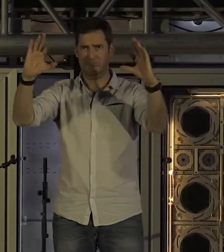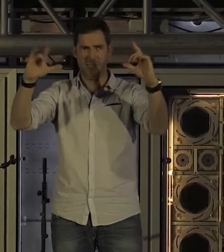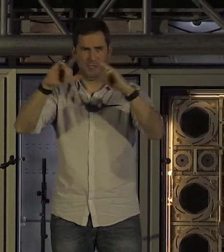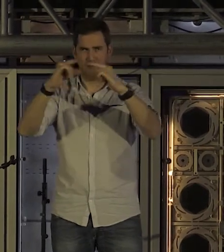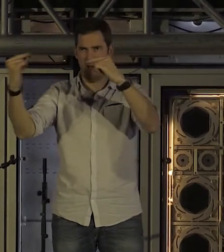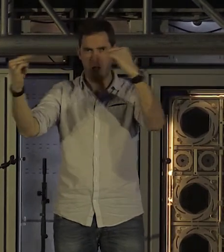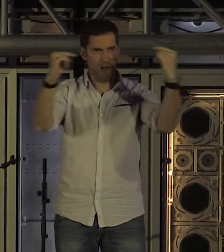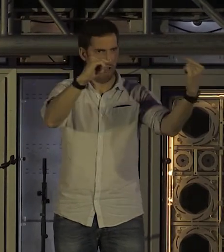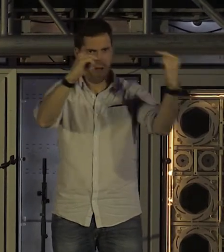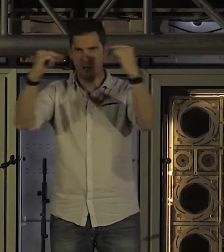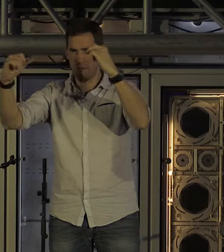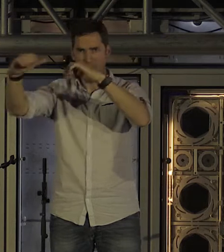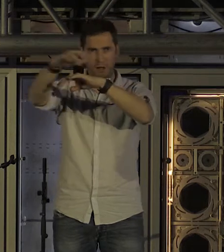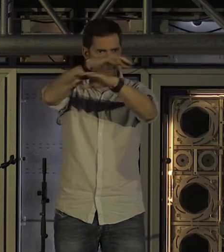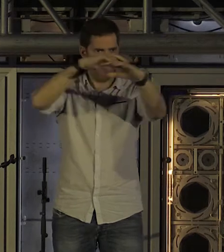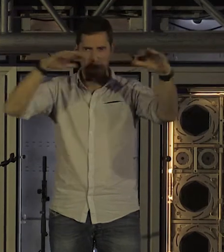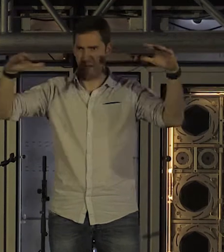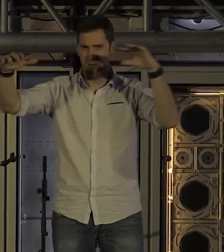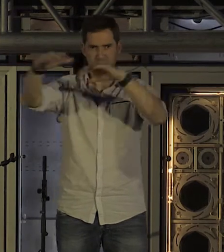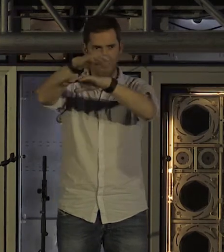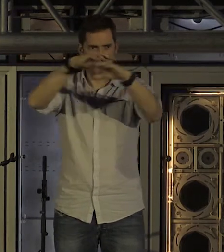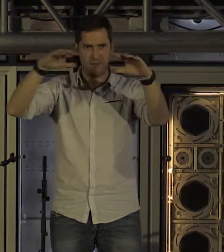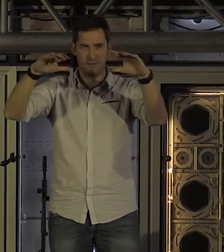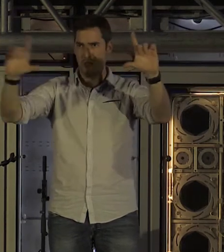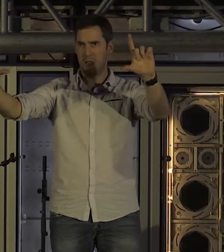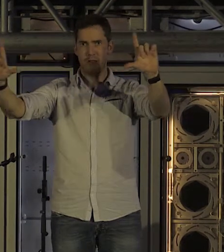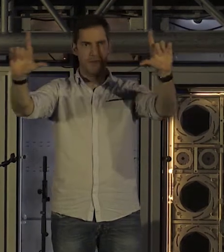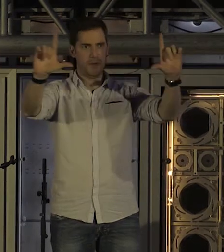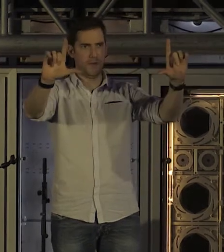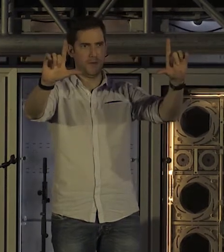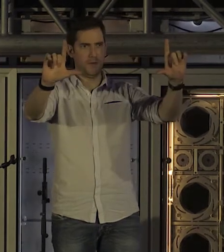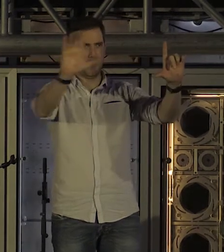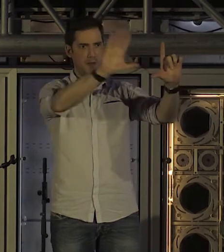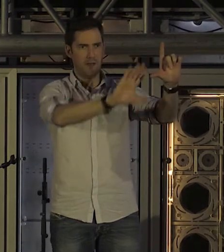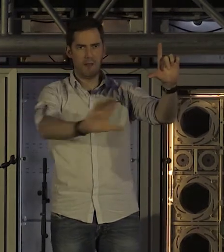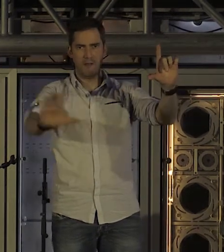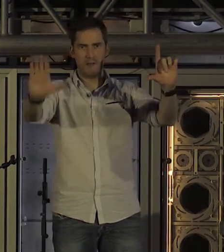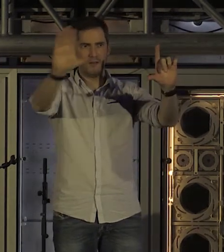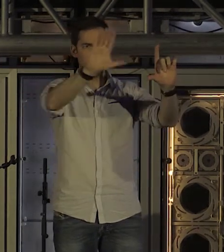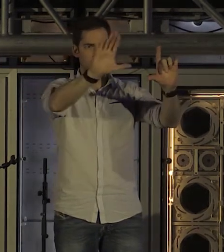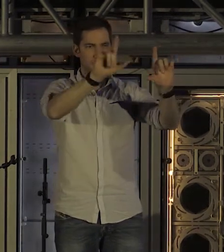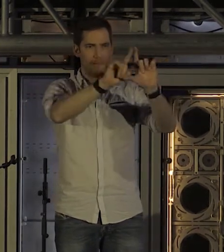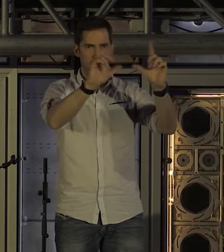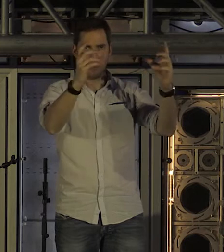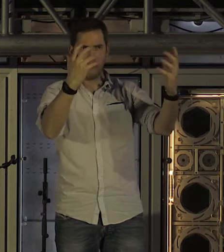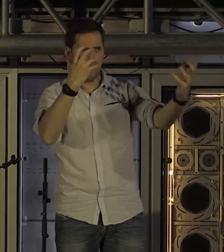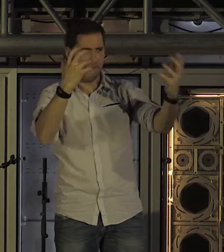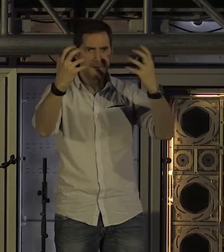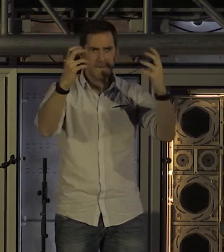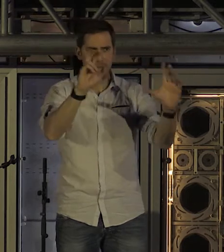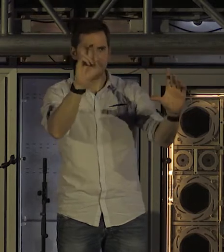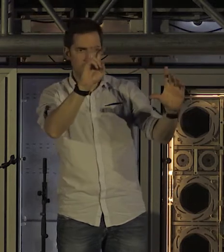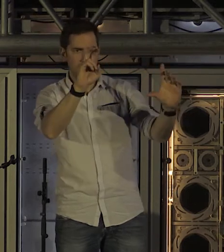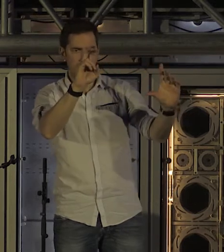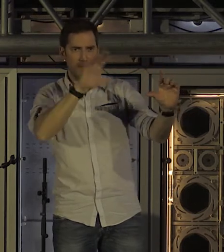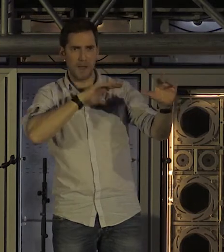bataille ancienne. Et le paysage s'amollit en myriades de verres par la pluie